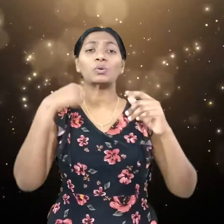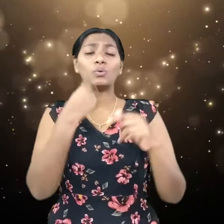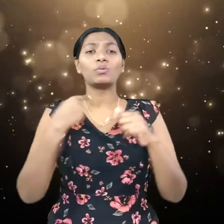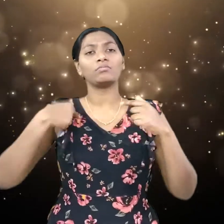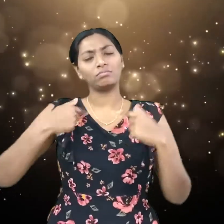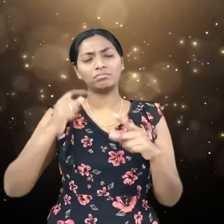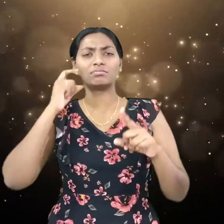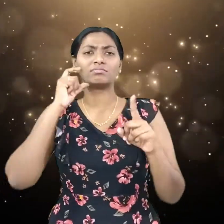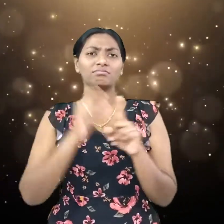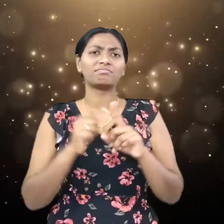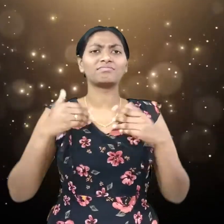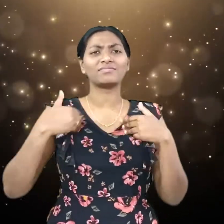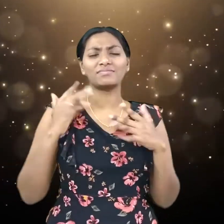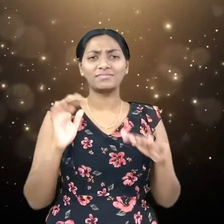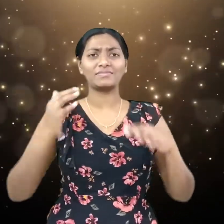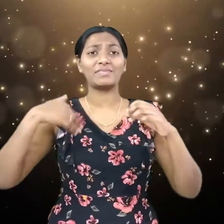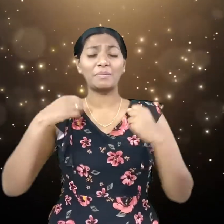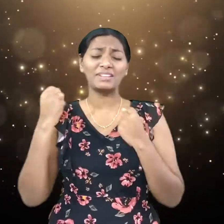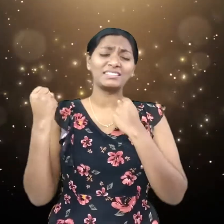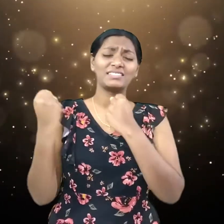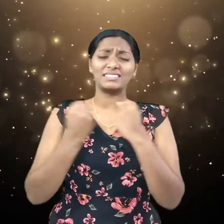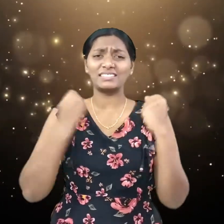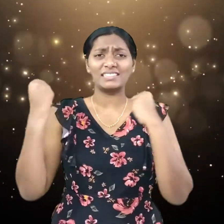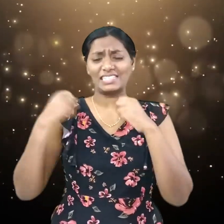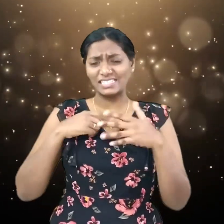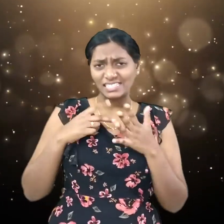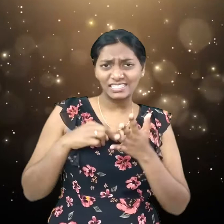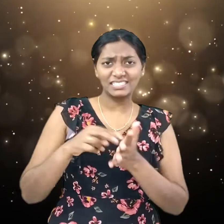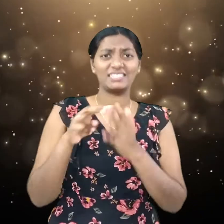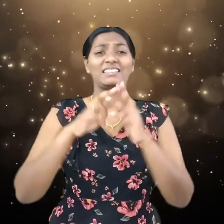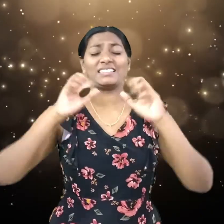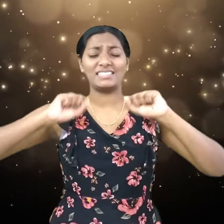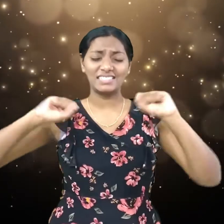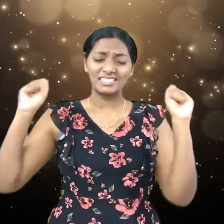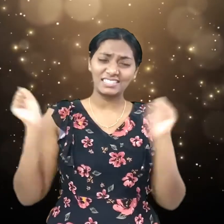मैं कौन हूँ मैं जानता। मैं समझ में चलता,